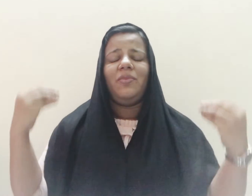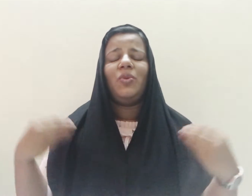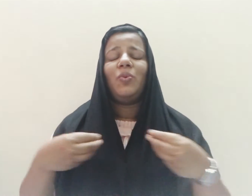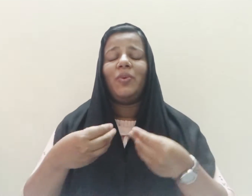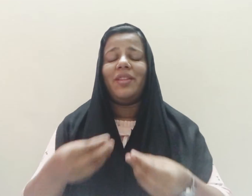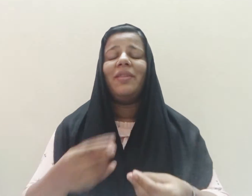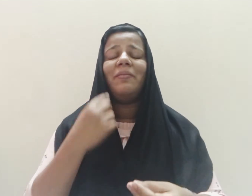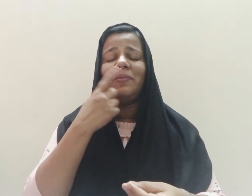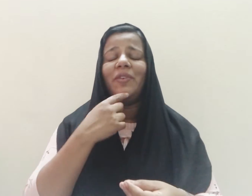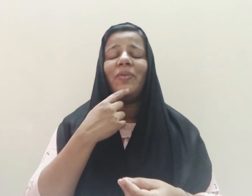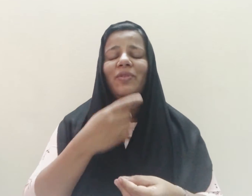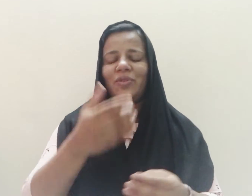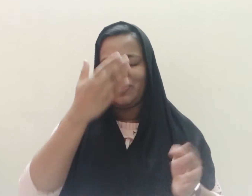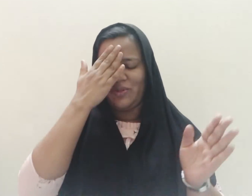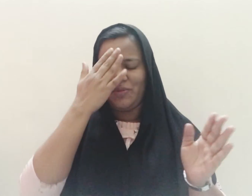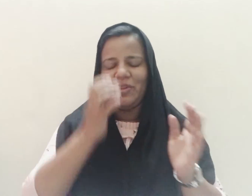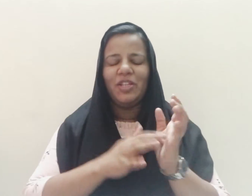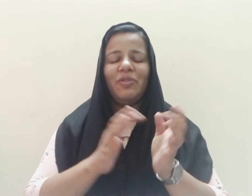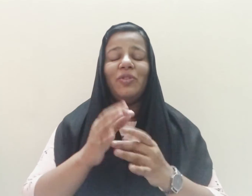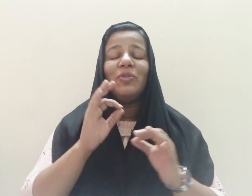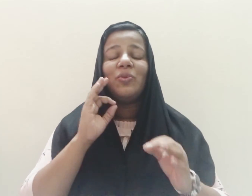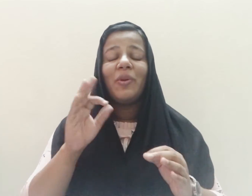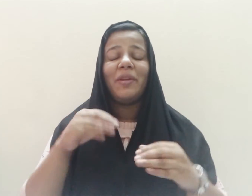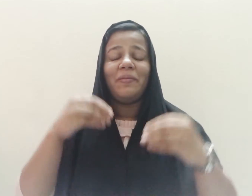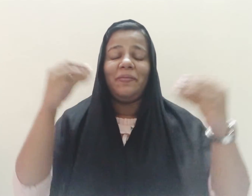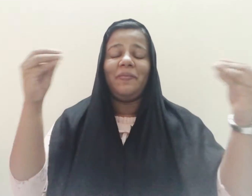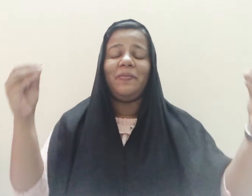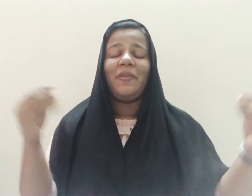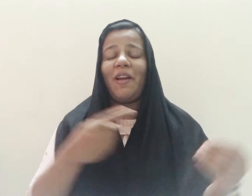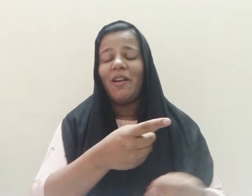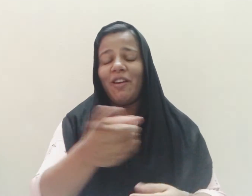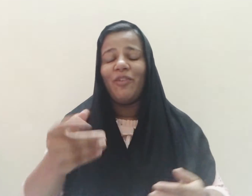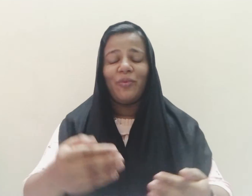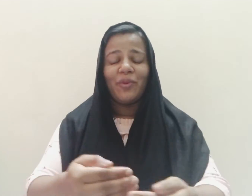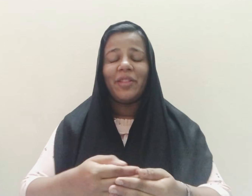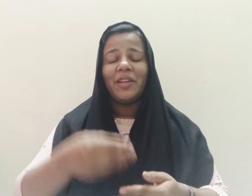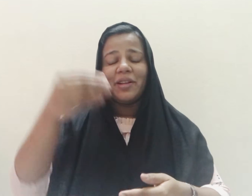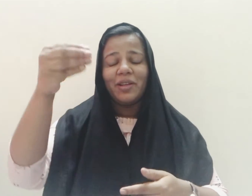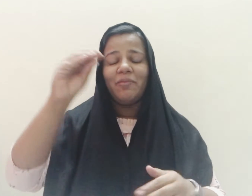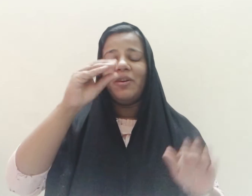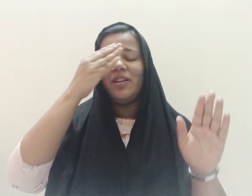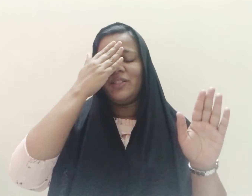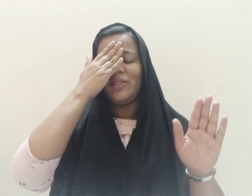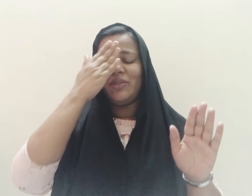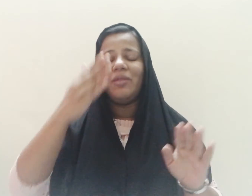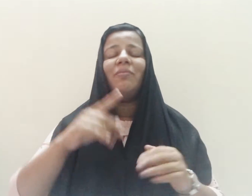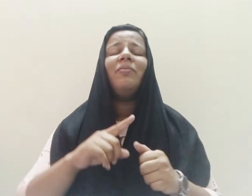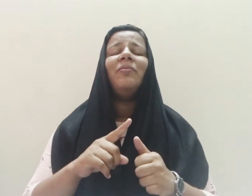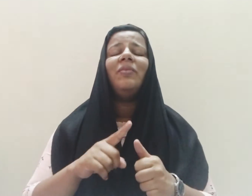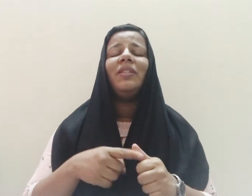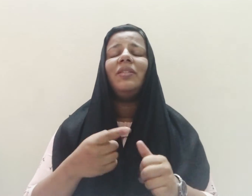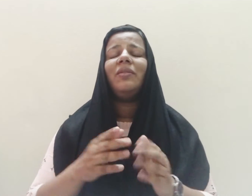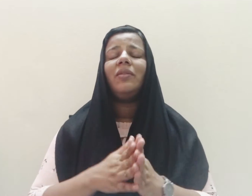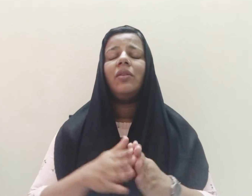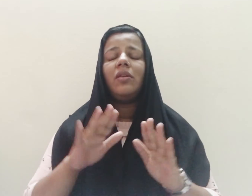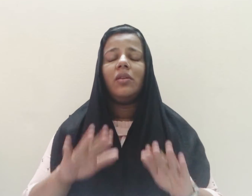കൽപ്പനയ്ക്കായിട്ട് സ്തോത്രം. അങ്ങനെ തങ്കച്ചിറകടിക്കുള്ളിൽ അങ്ങനെ മക്കളെ മറയ്ക്കുന്ന ദൈവകൃപയ്ക്കായി സ്തോത്രം ചെയ്യുന്നു. പ്രത്യേകിച്ച് കർത്താവെ, ഇന്ന്